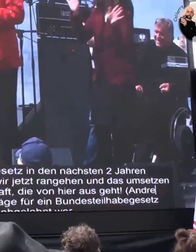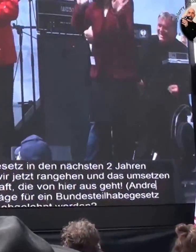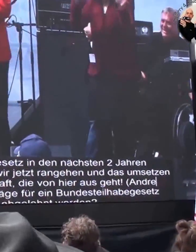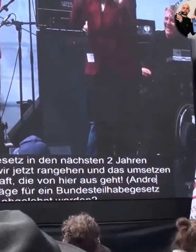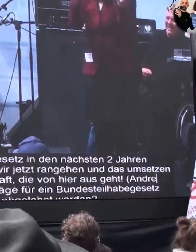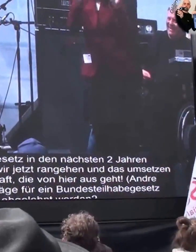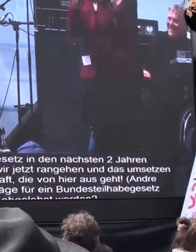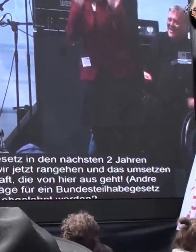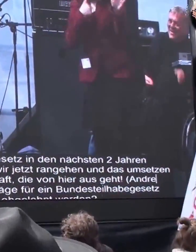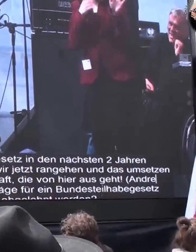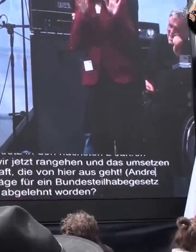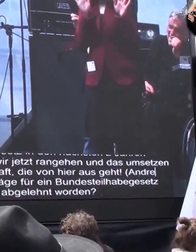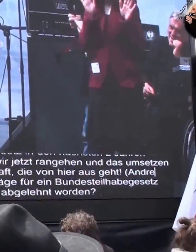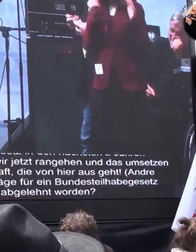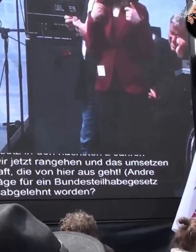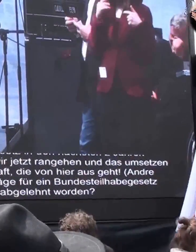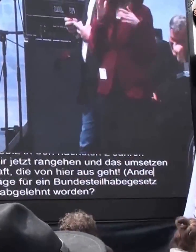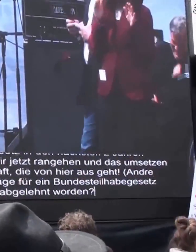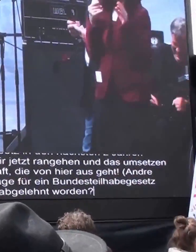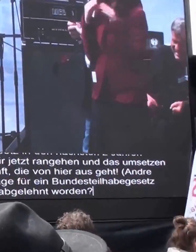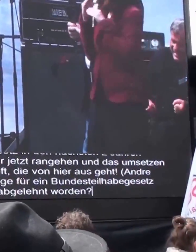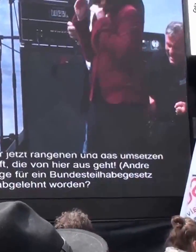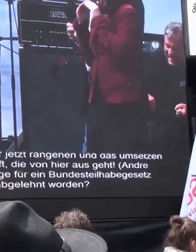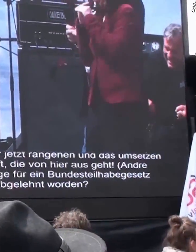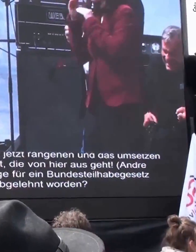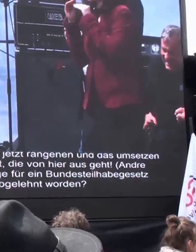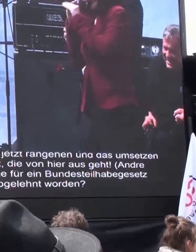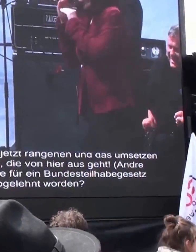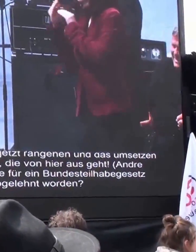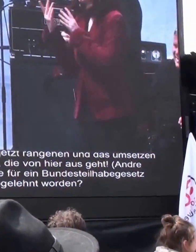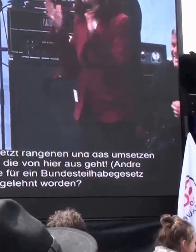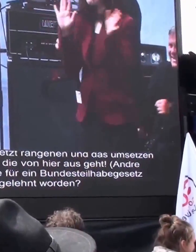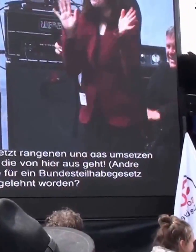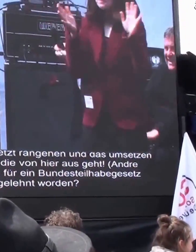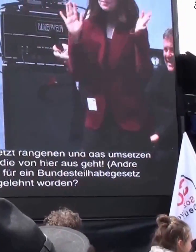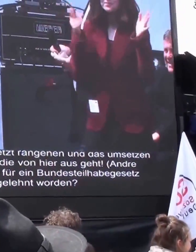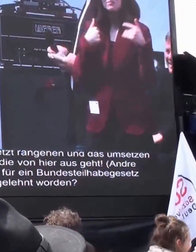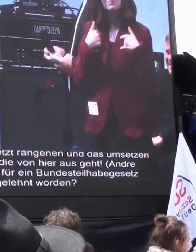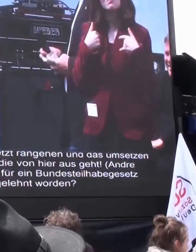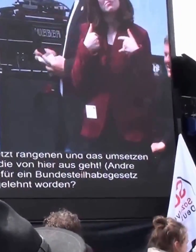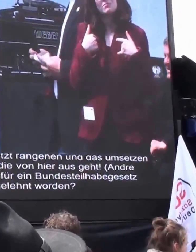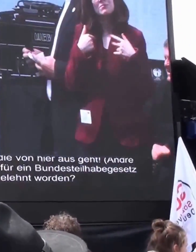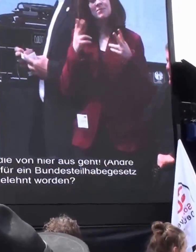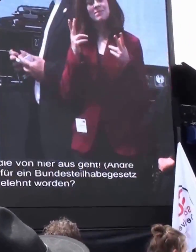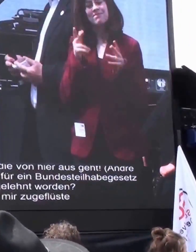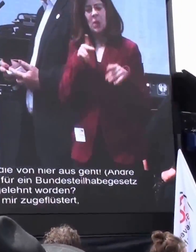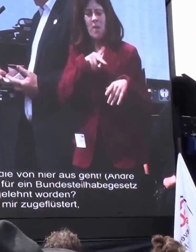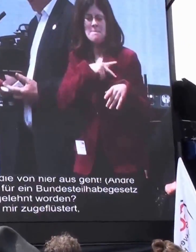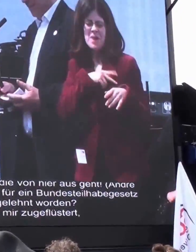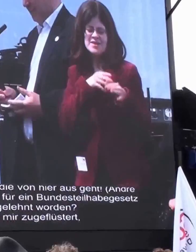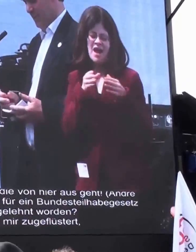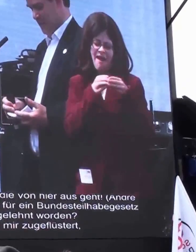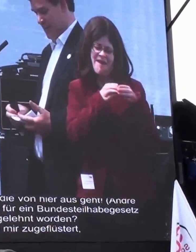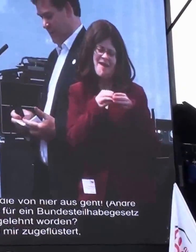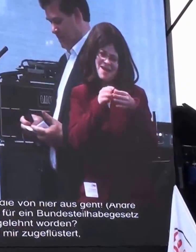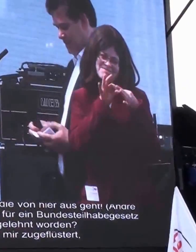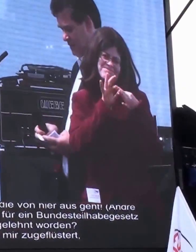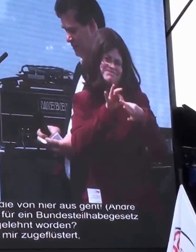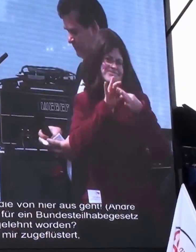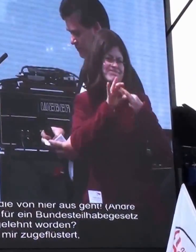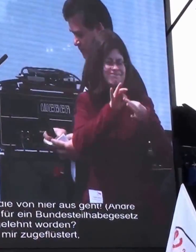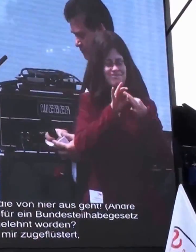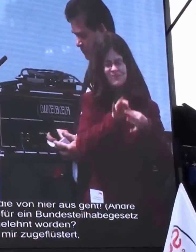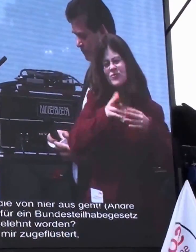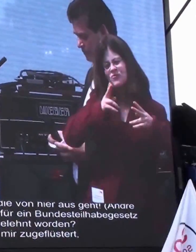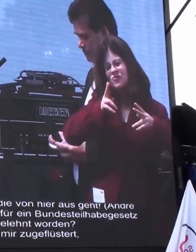Also jetzt wird mir jetzt zugeflüstert so ein bisschen und auch von da beides. Ich glaube schon, das hängt auch mit der Partei zusammen. Und das kann ich auch ein Stück